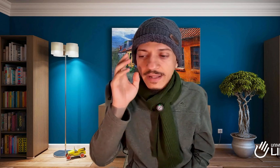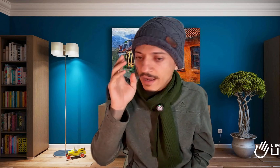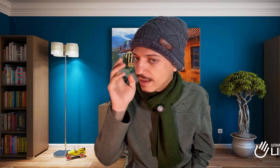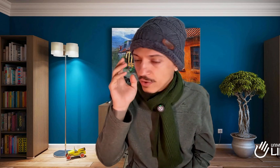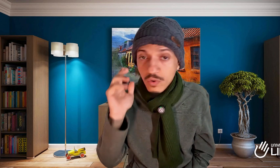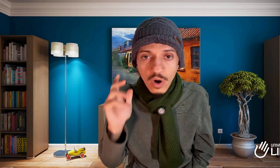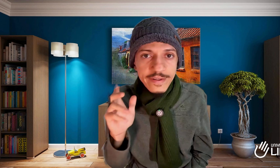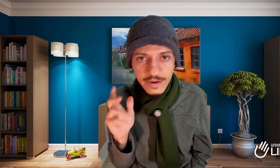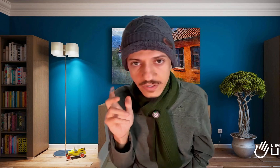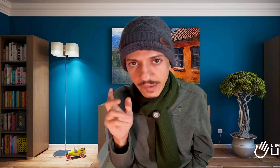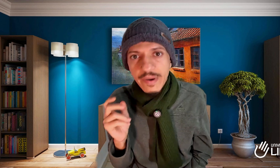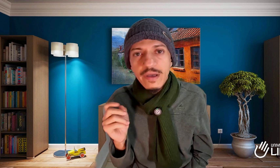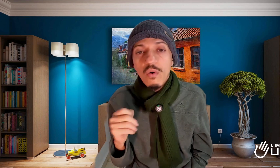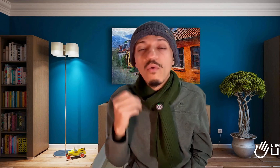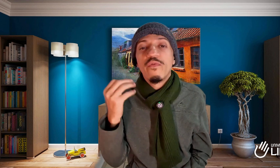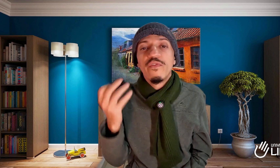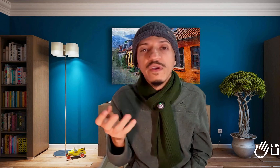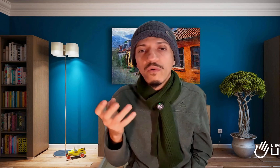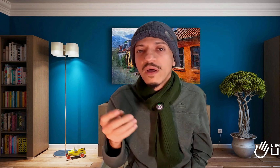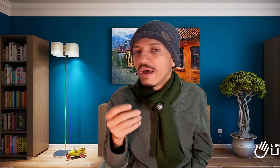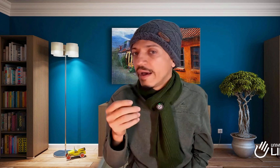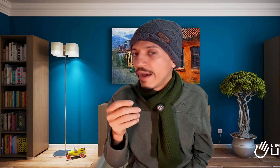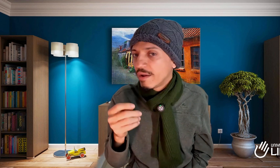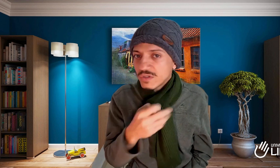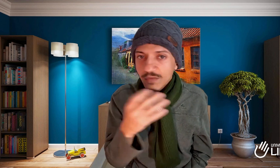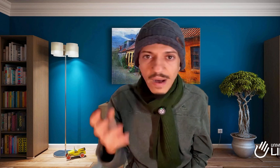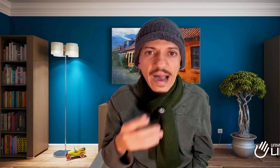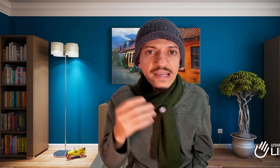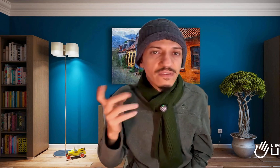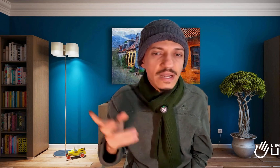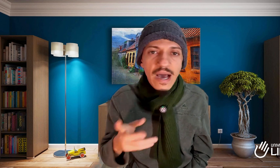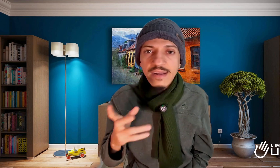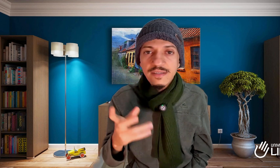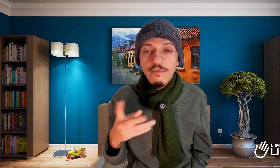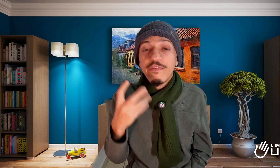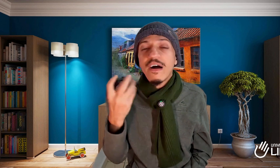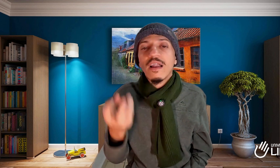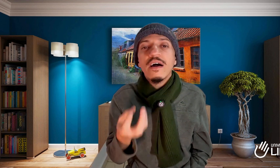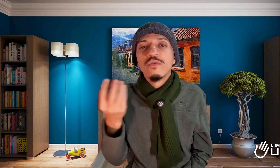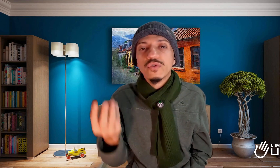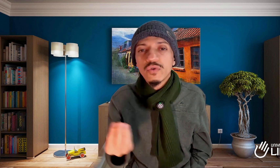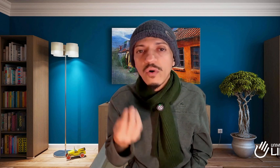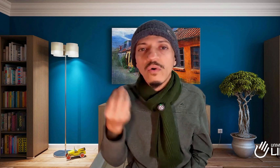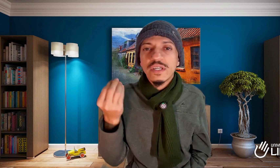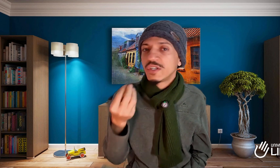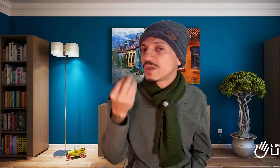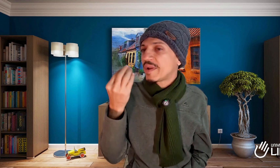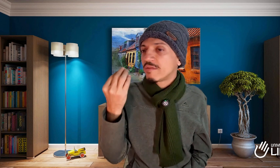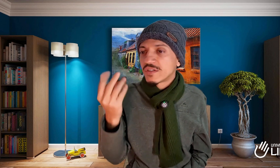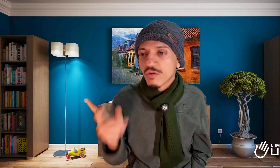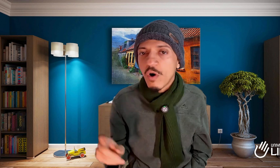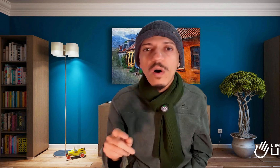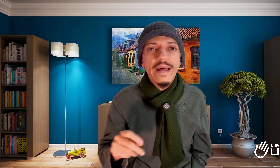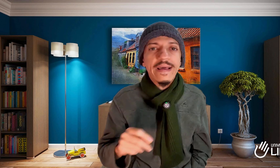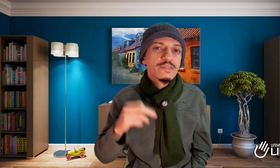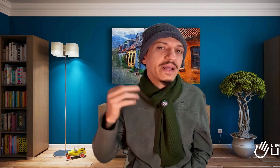do colo da nossa mãe, ouviu nossos pais, familiares, tal, falando sons, a gente aprendeu na escola, aquelas brincadeiras